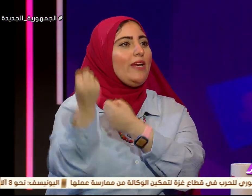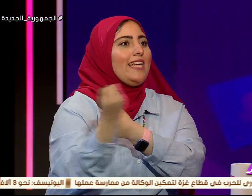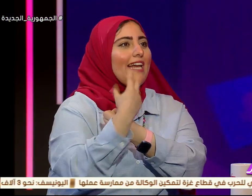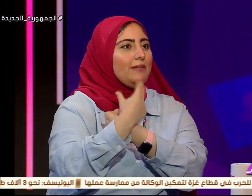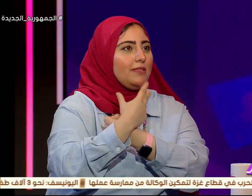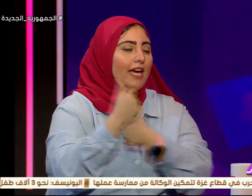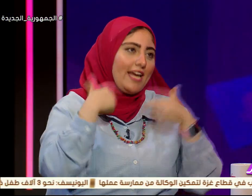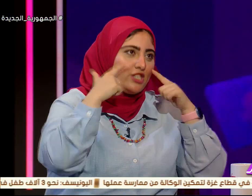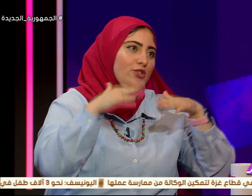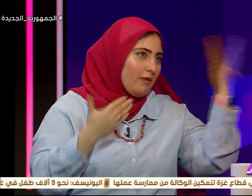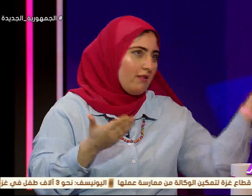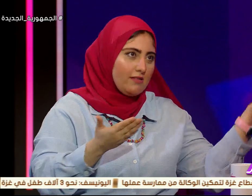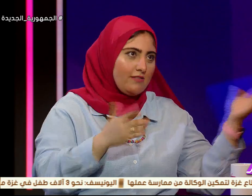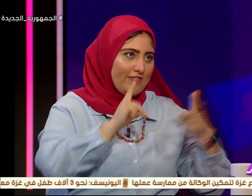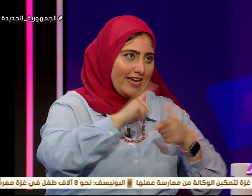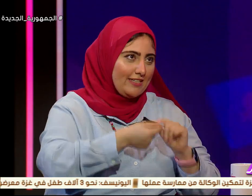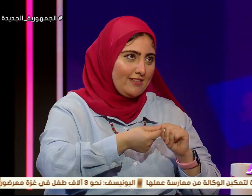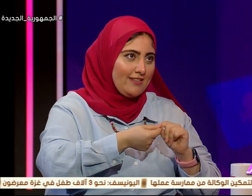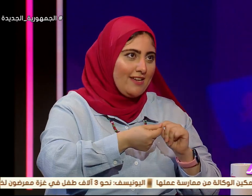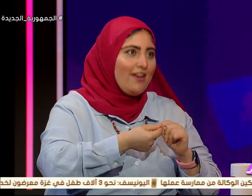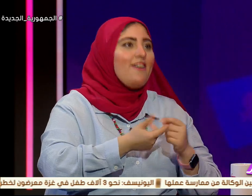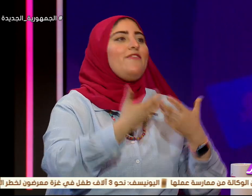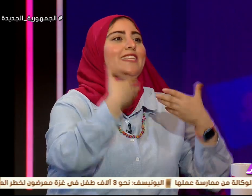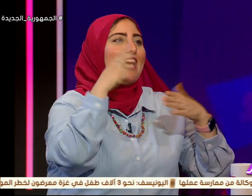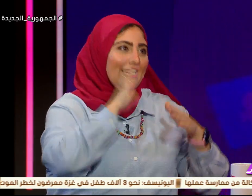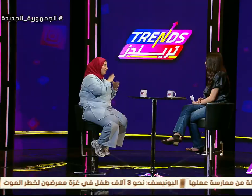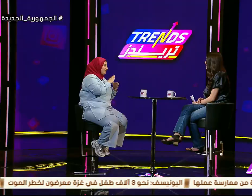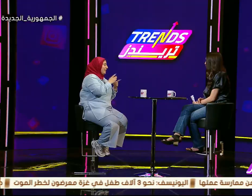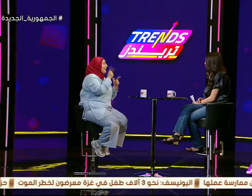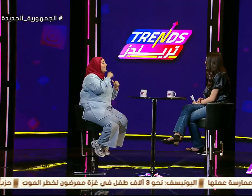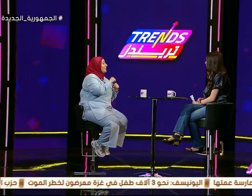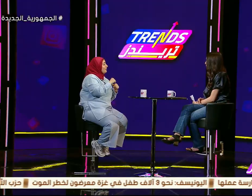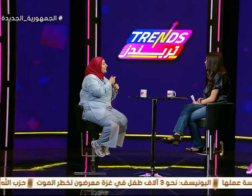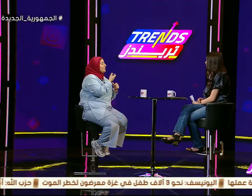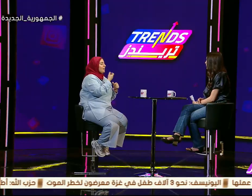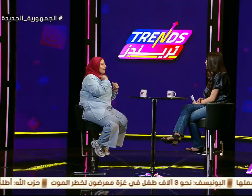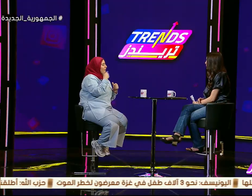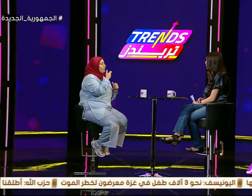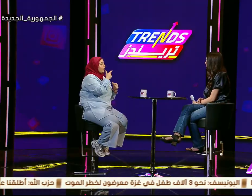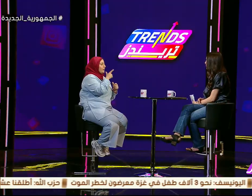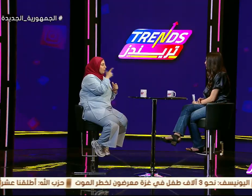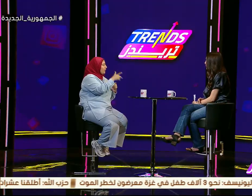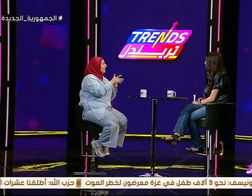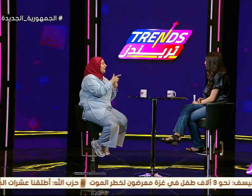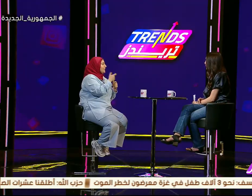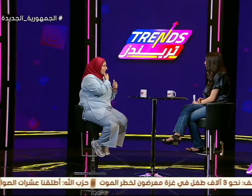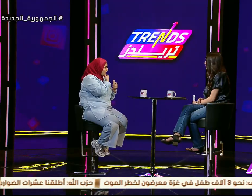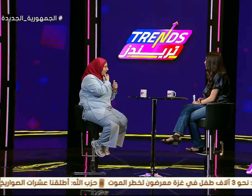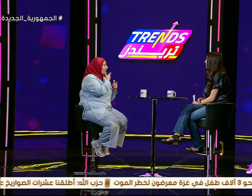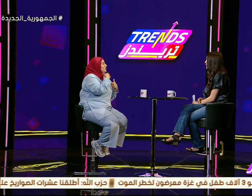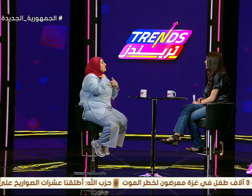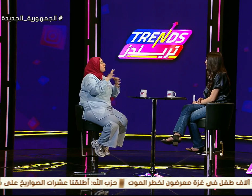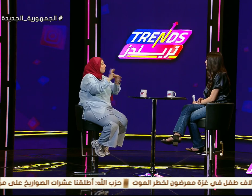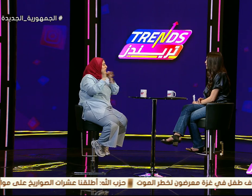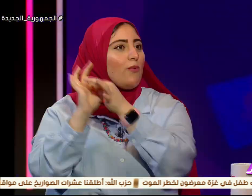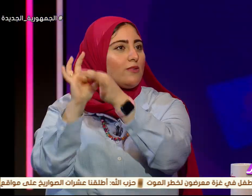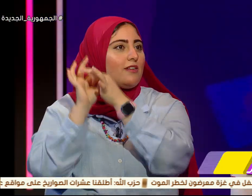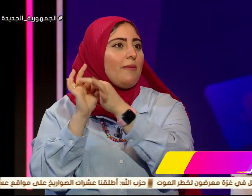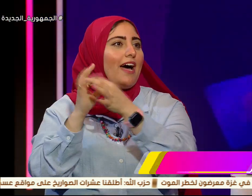اللي يعلمني، انا عشت بره اصلا في الخليج. عشان كده فتعلمت. حتى كمان اعرف لغه الانجليزيه عشان برضو بتواصل بقى